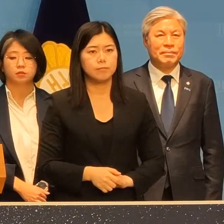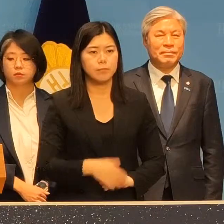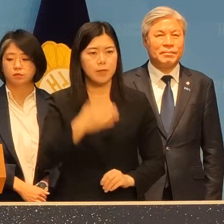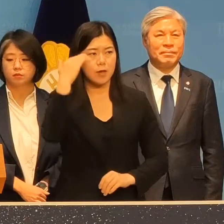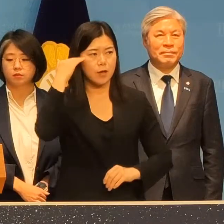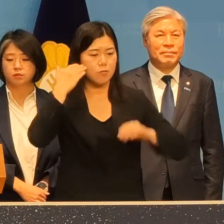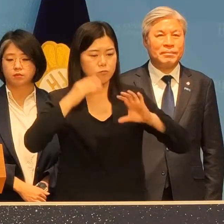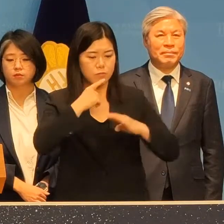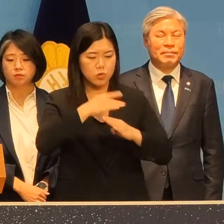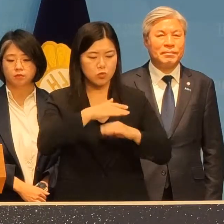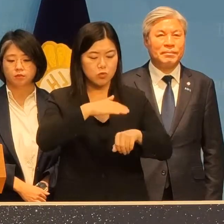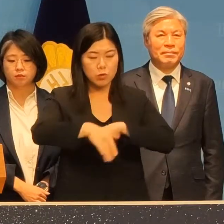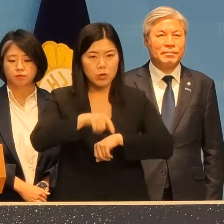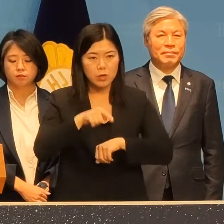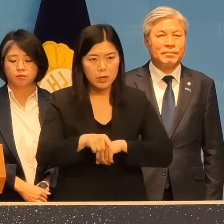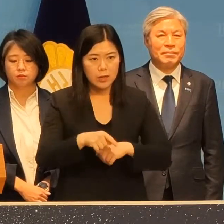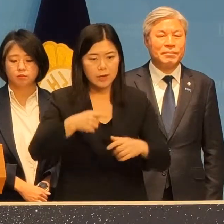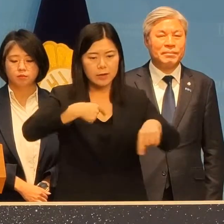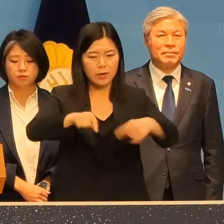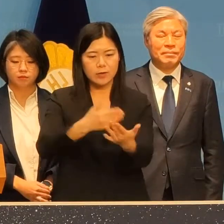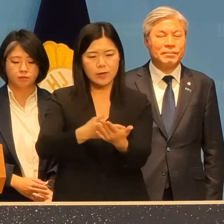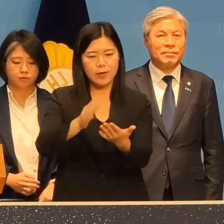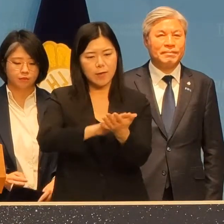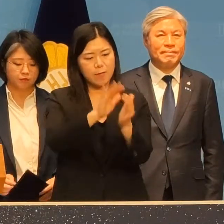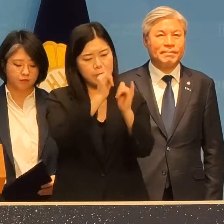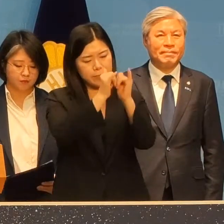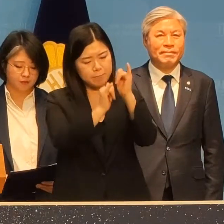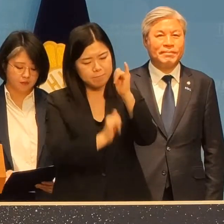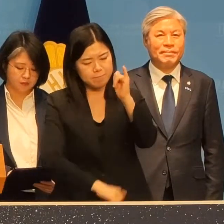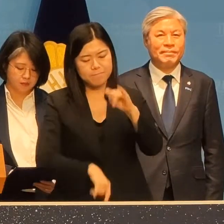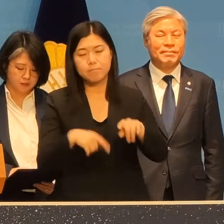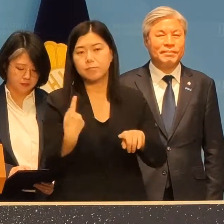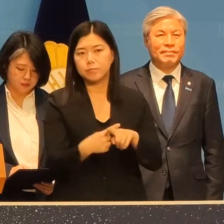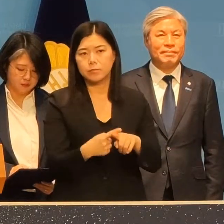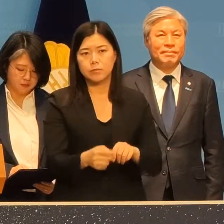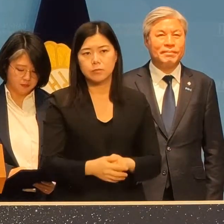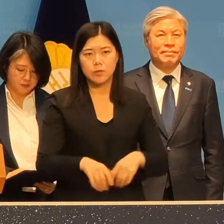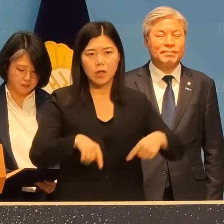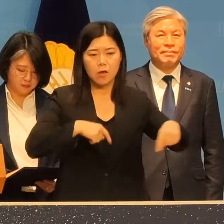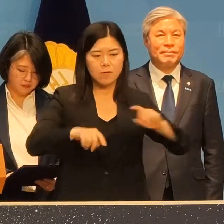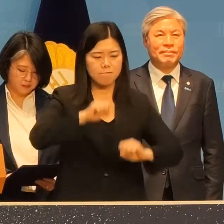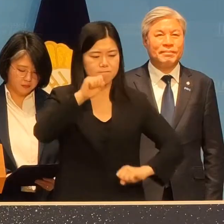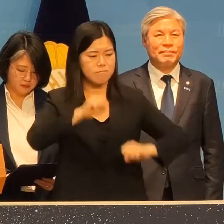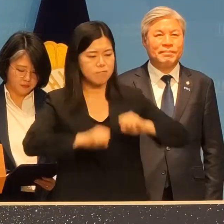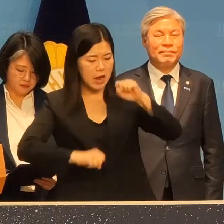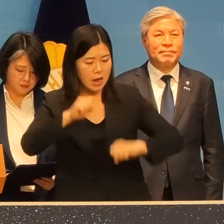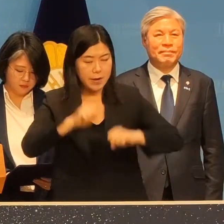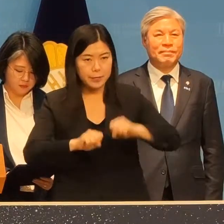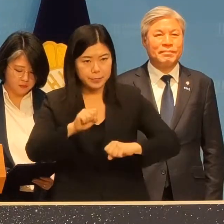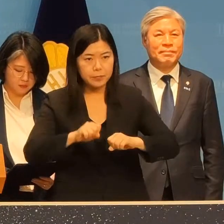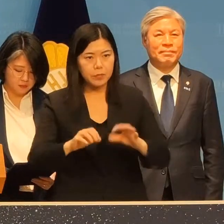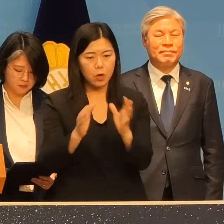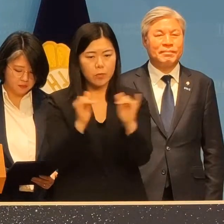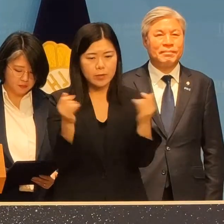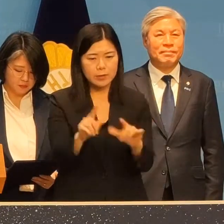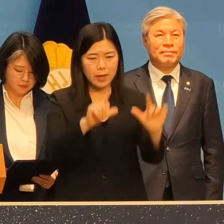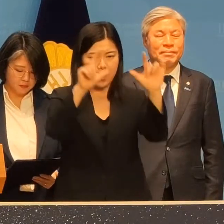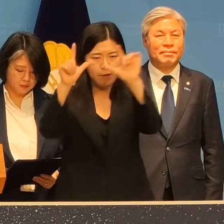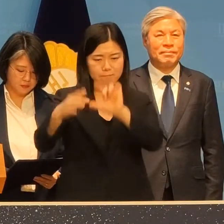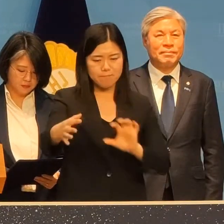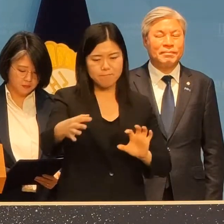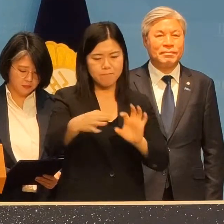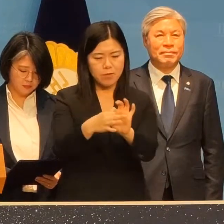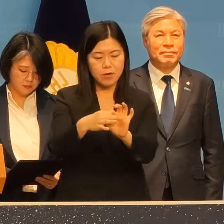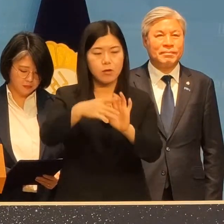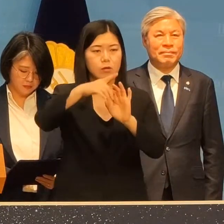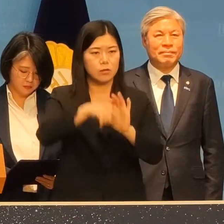K민주주의는 곧 정치개혁의 역사입니다. 정치의 역동성이 국민의 삶과 결합할 때